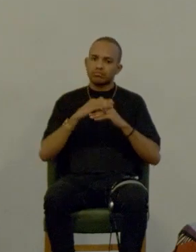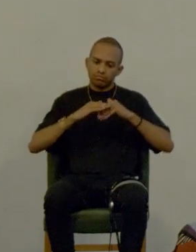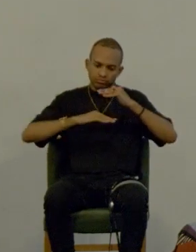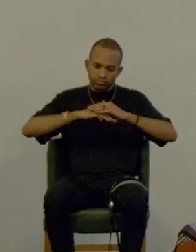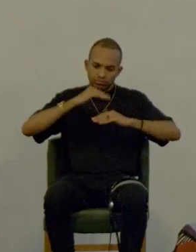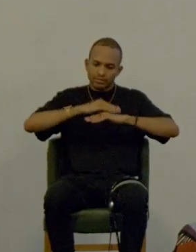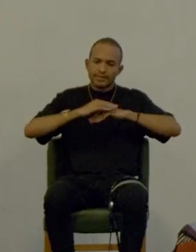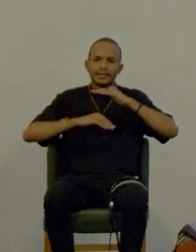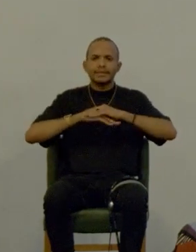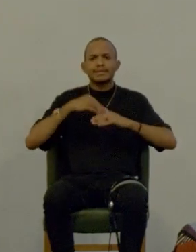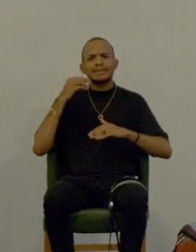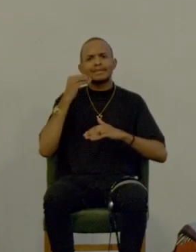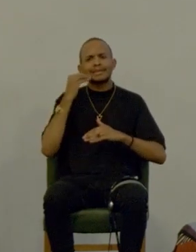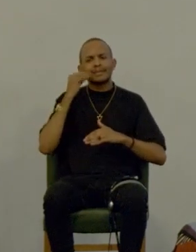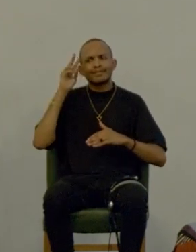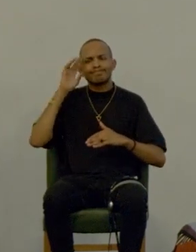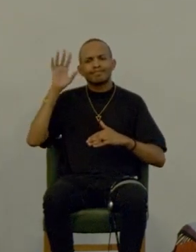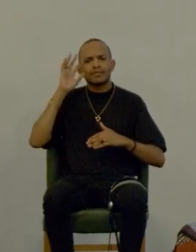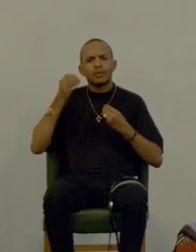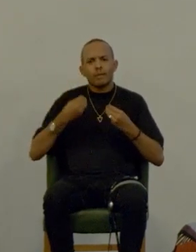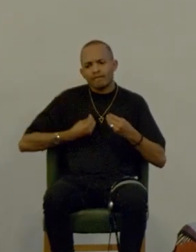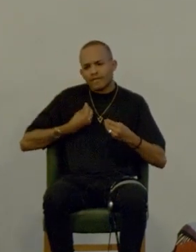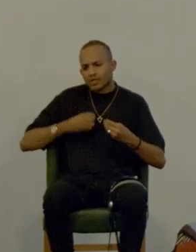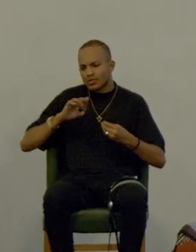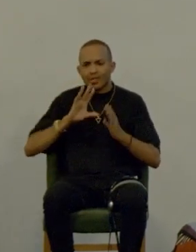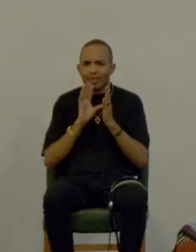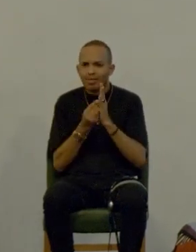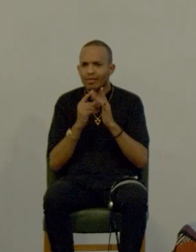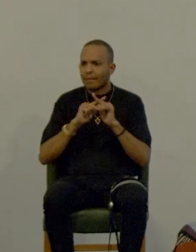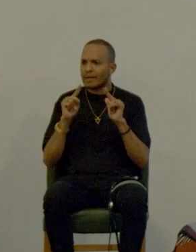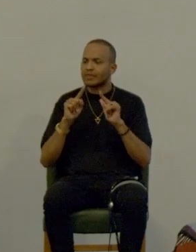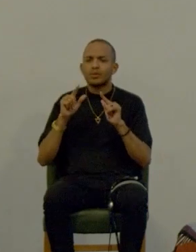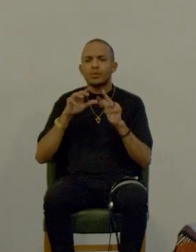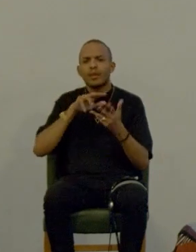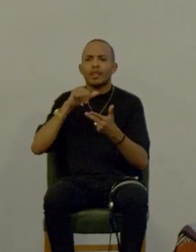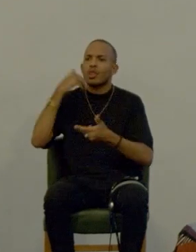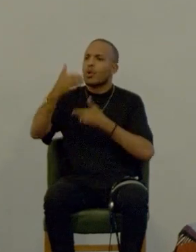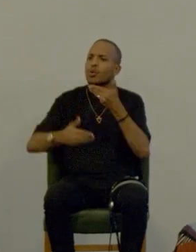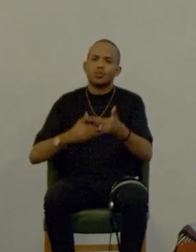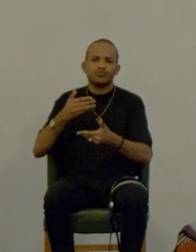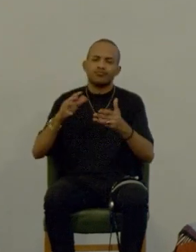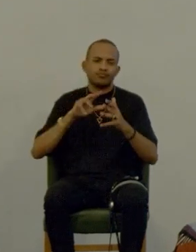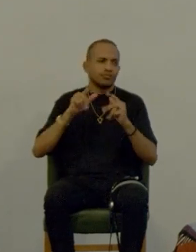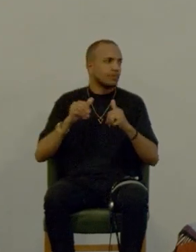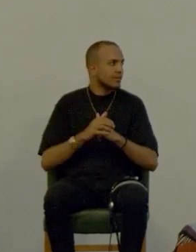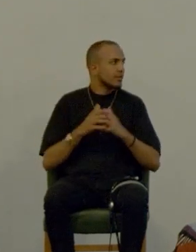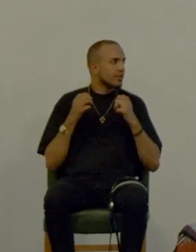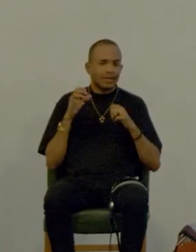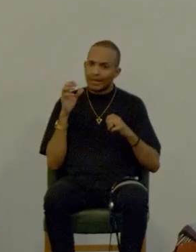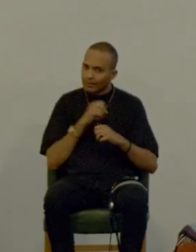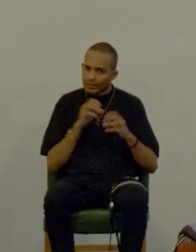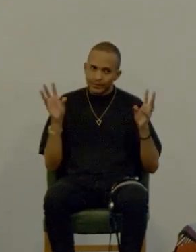de solo, para tentar pensar em maneiras mais interessantes de viver não só na Amazônia, mas no nosso planeta. Então, o que eu queria fazer aqui hoje para vocês